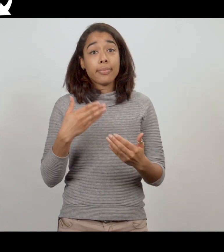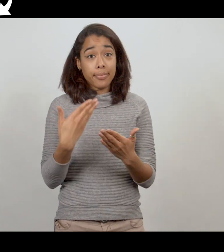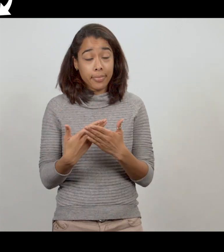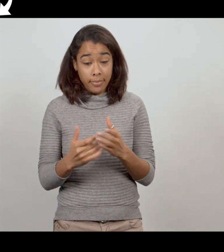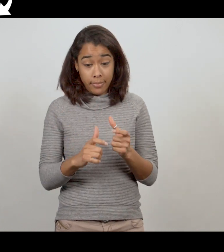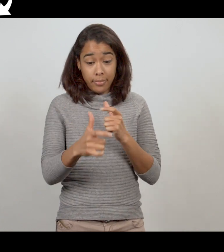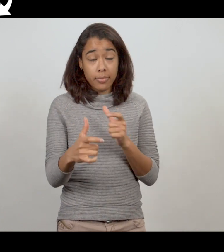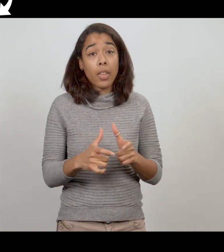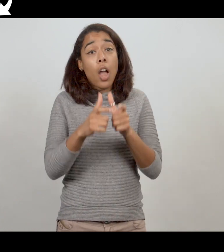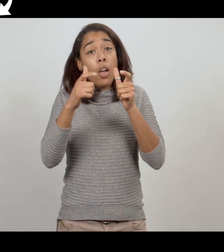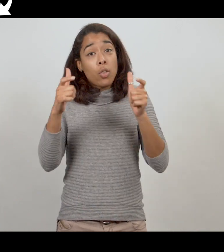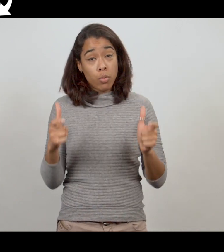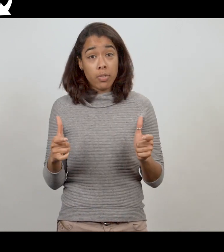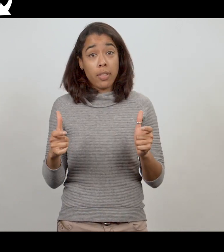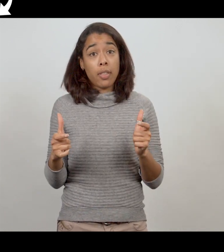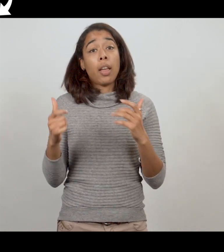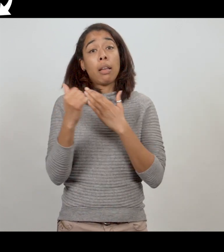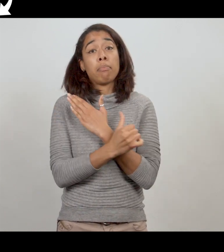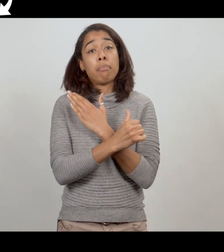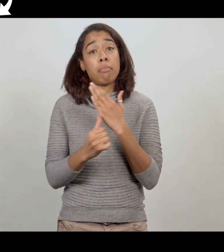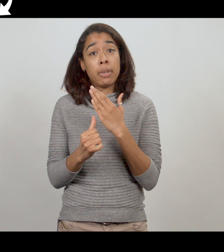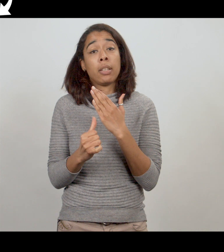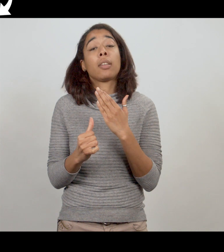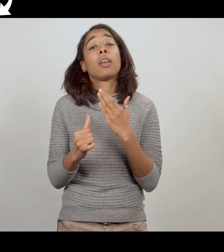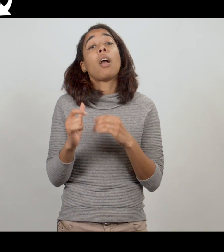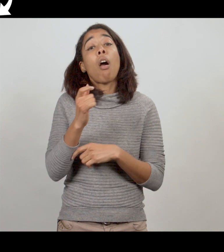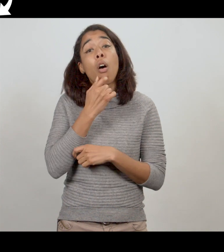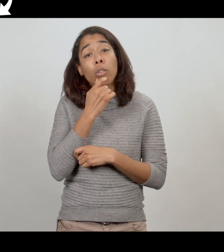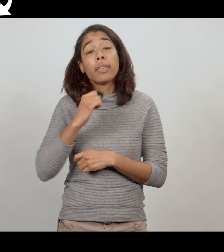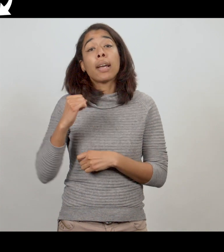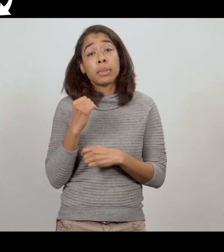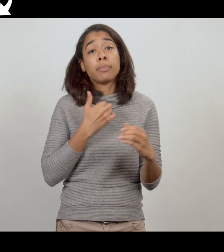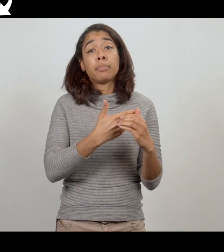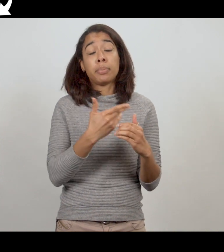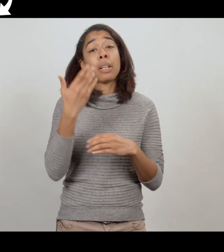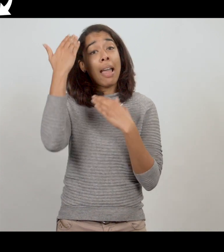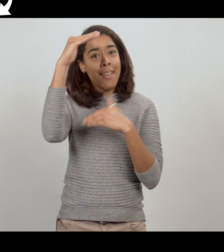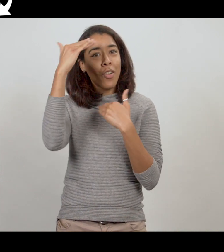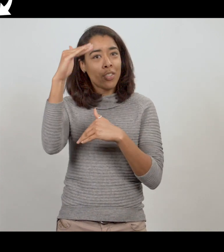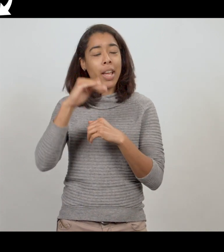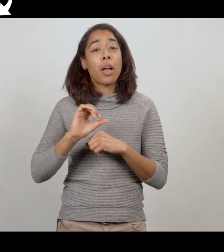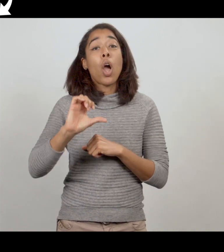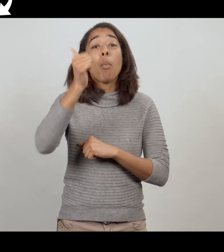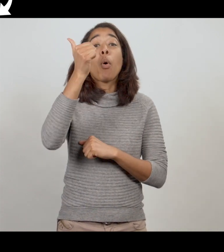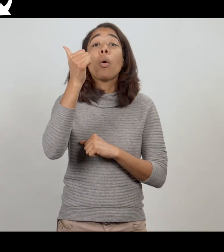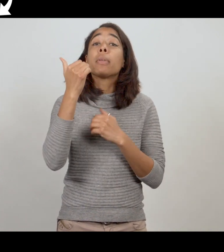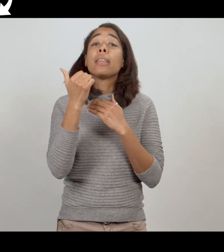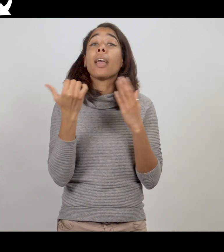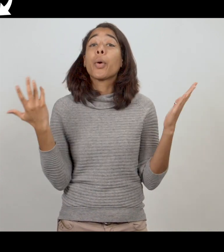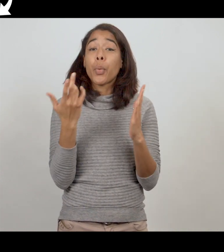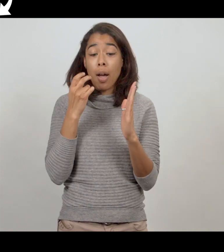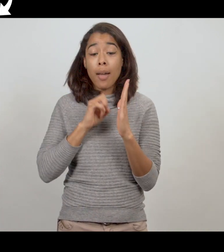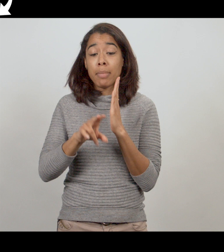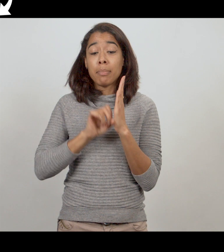C'est ainsi qu'est créée la Société biblique britannique et étrangère, dont le premier livre biblique